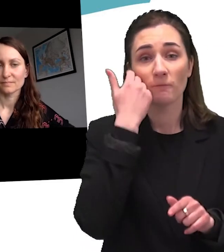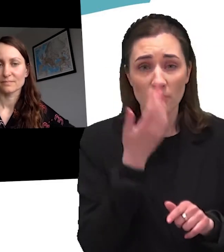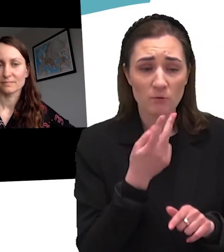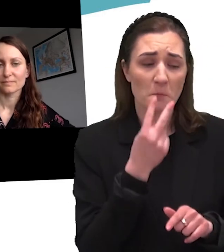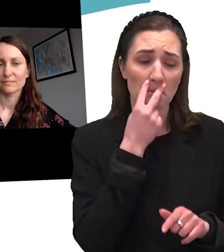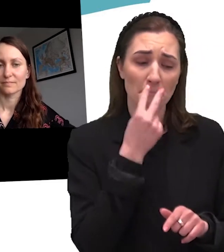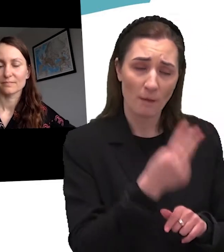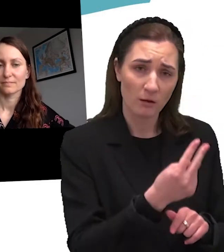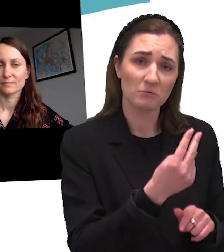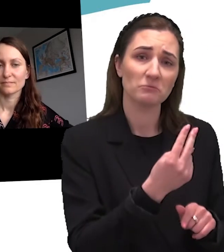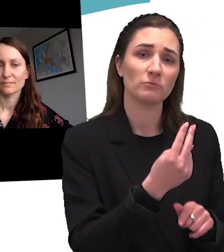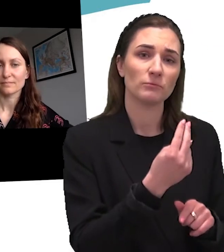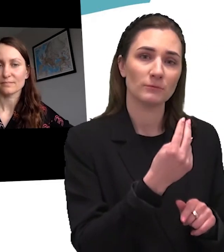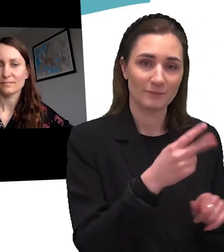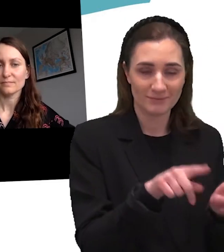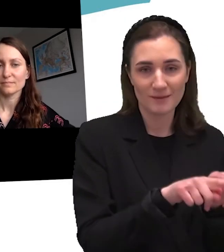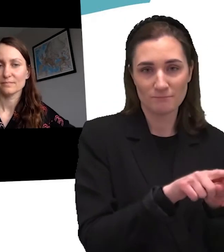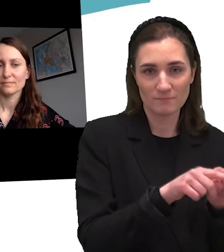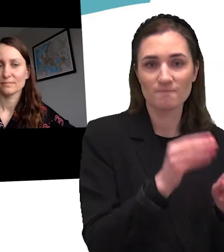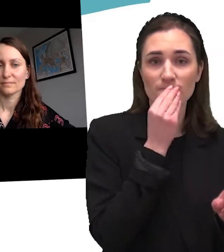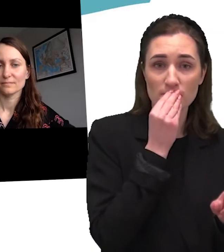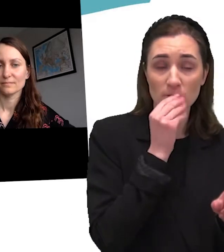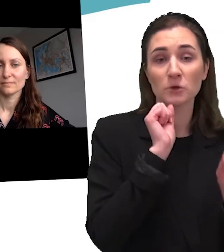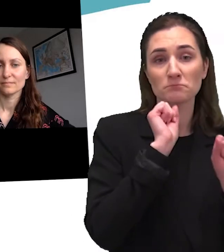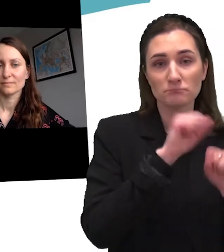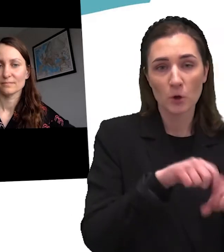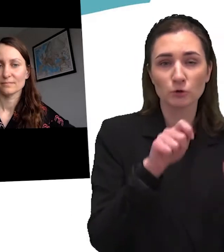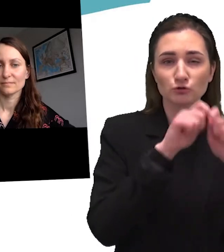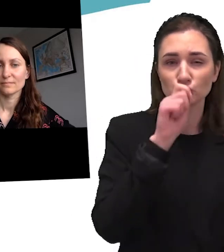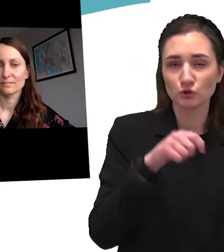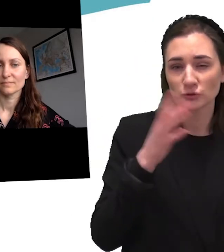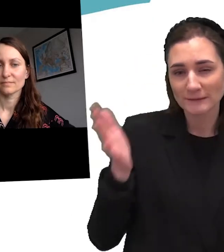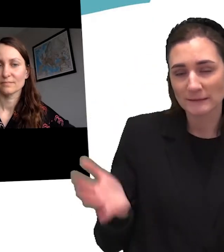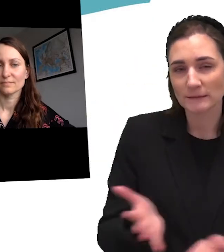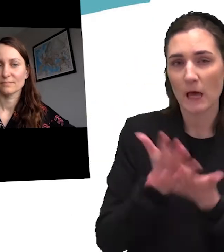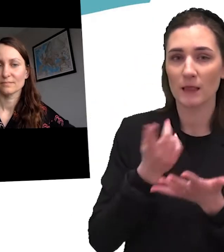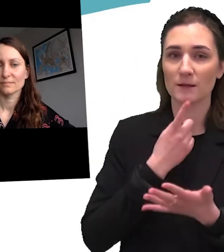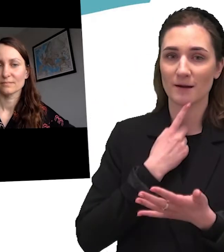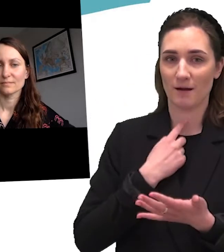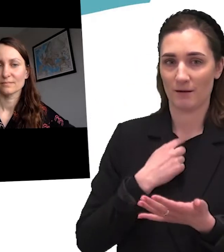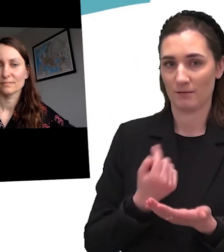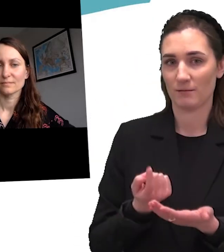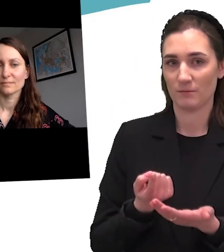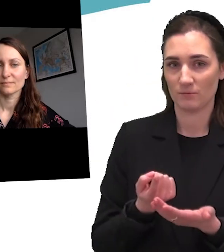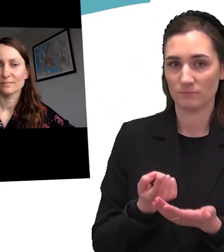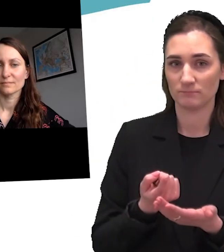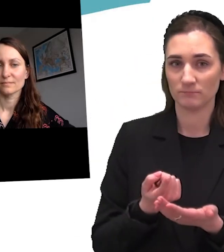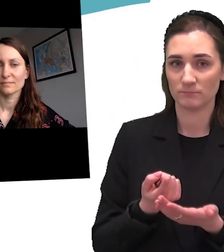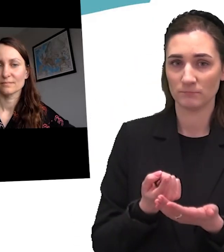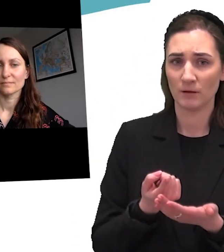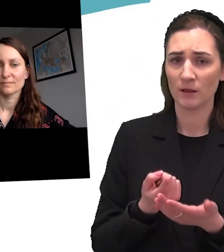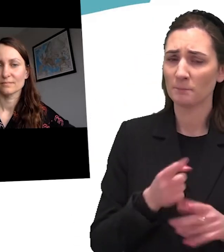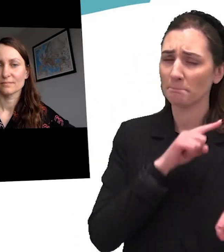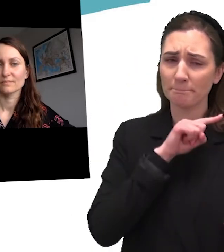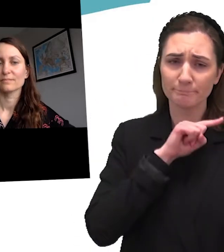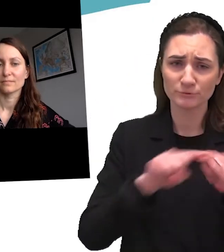Tik tada, kai po kiek laiko, kai mato, kad jūs valgot, tik tada jos skatinti reikėtų